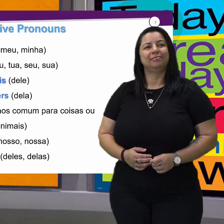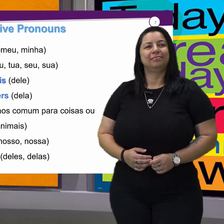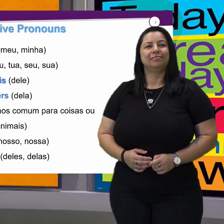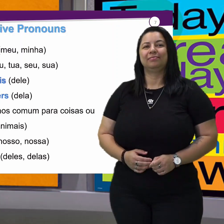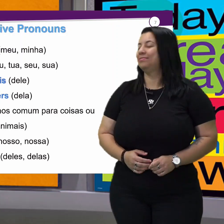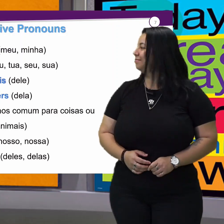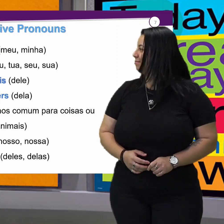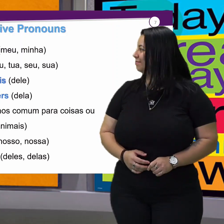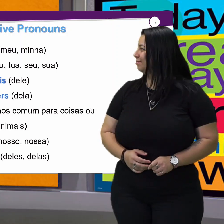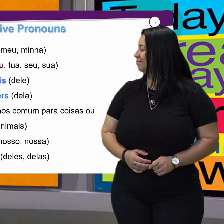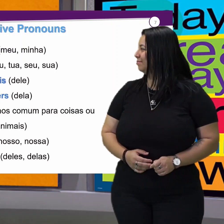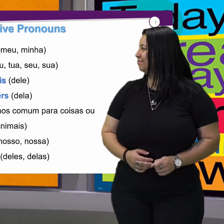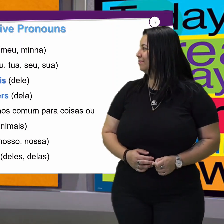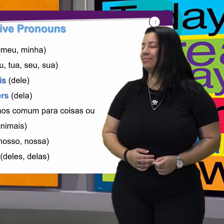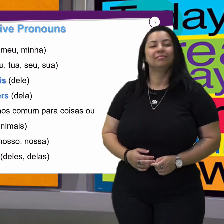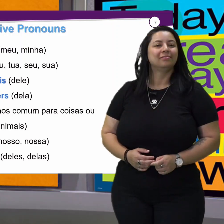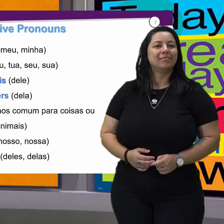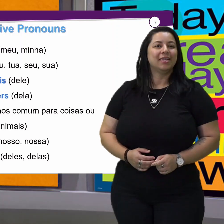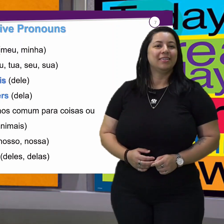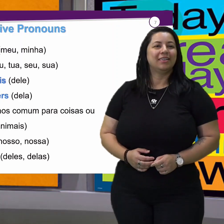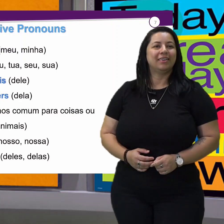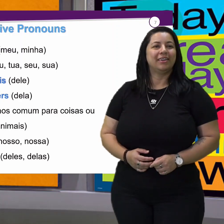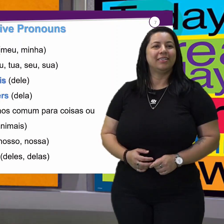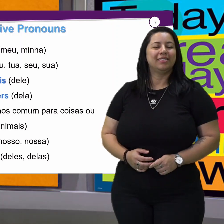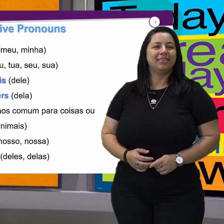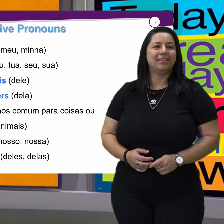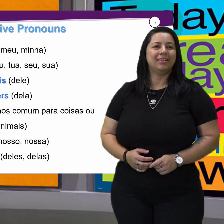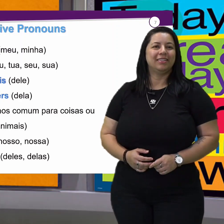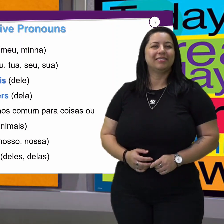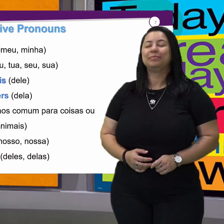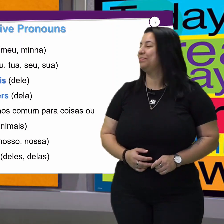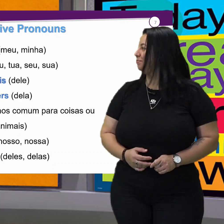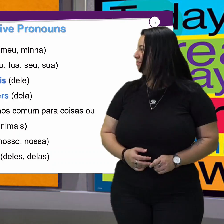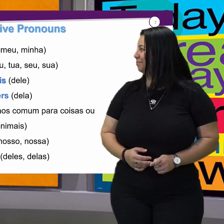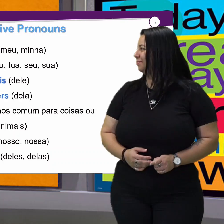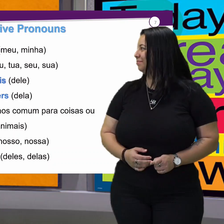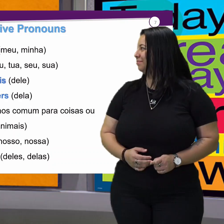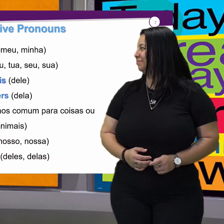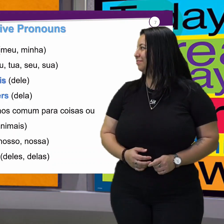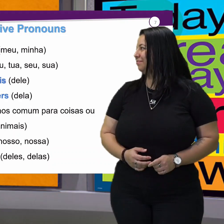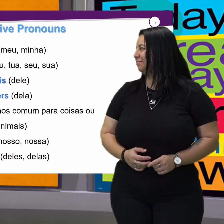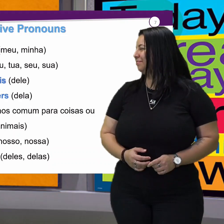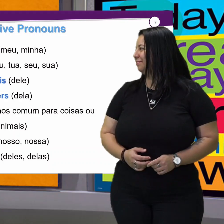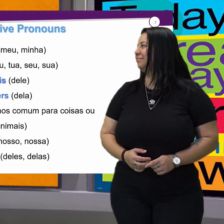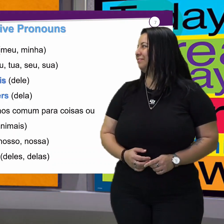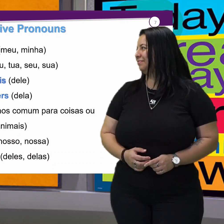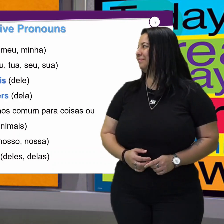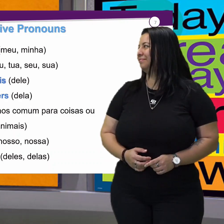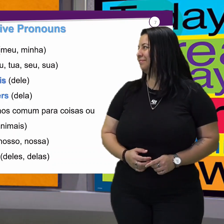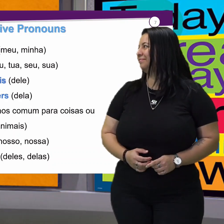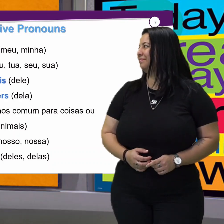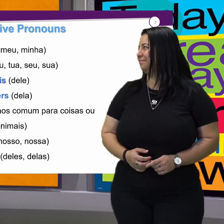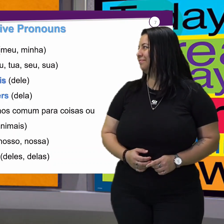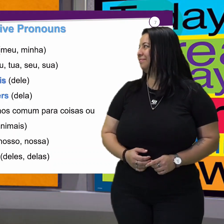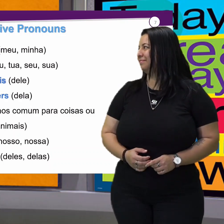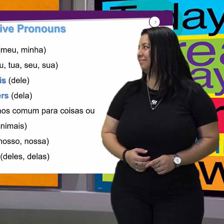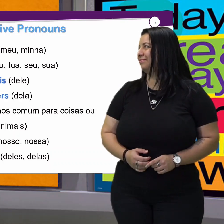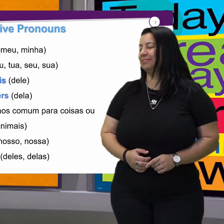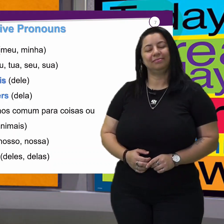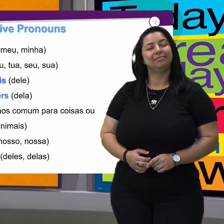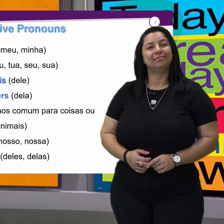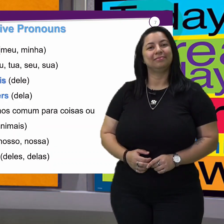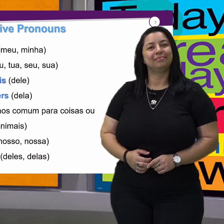my. Você só fecha um pouquinho a boca. Mine, mine, né? Porque você vai falar my. O my é o, né, o adjetivo possessivo.